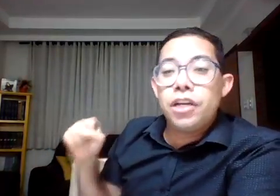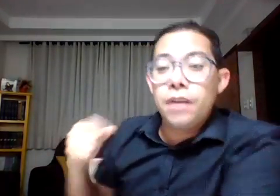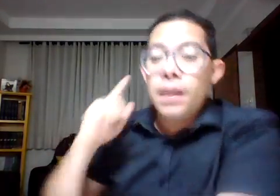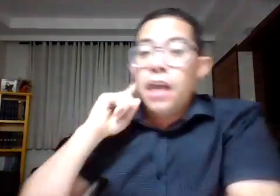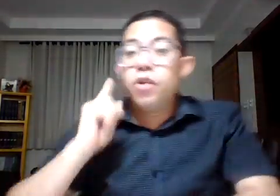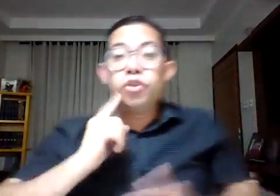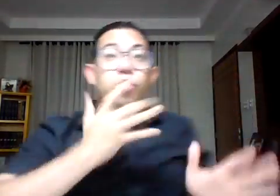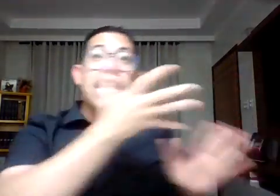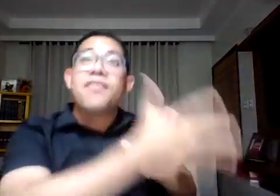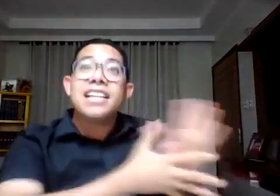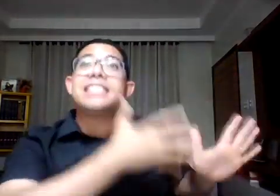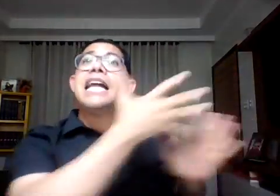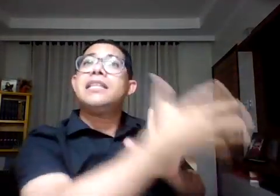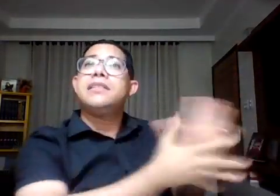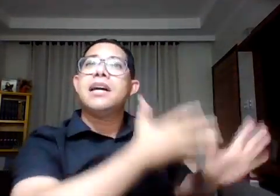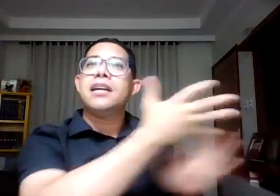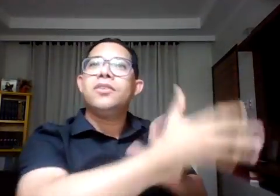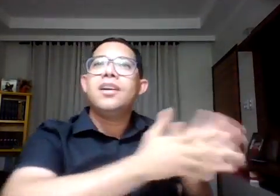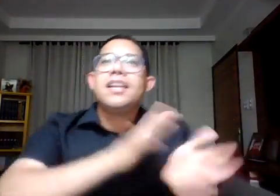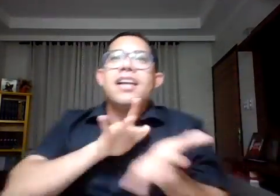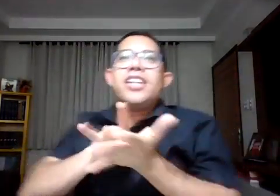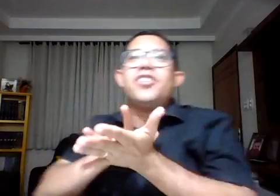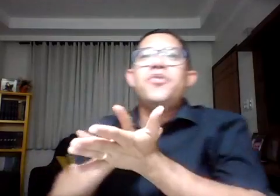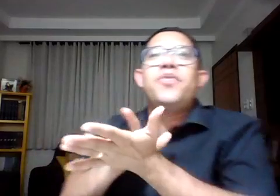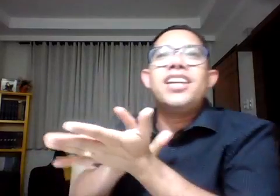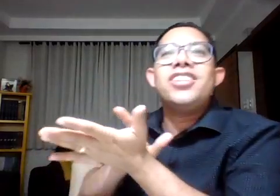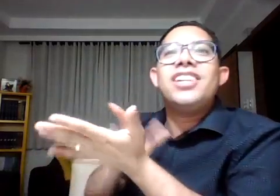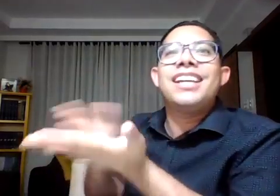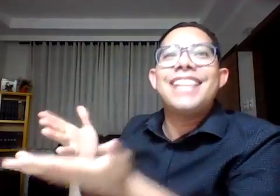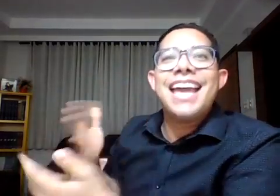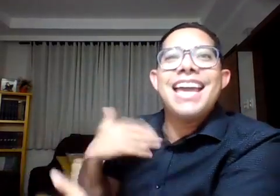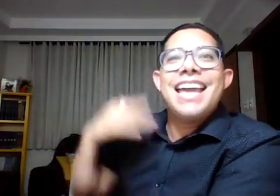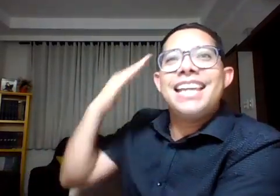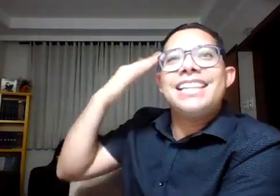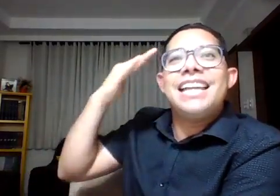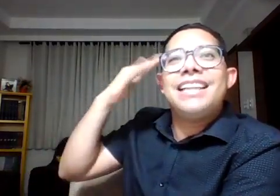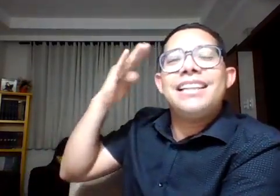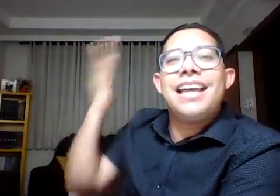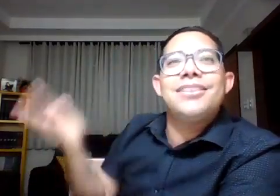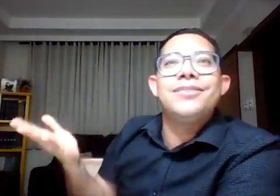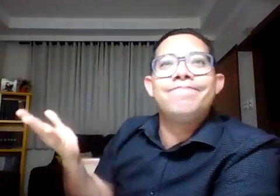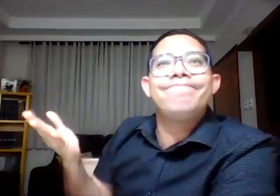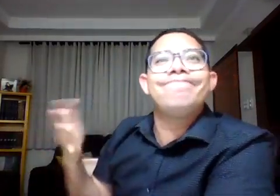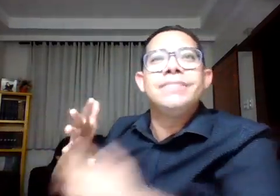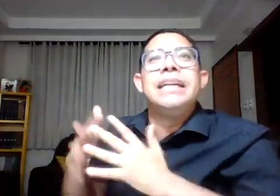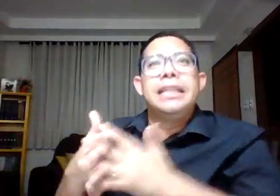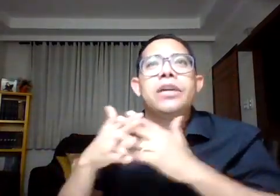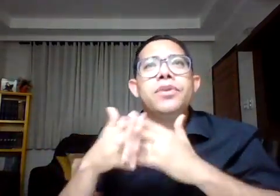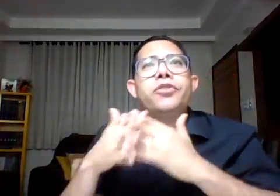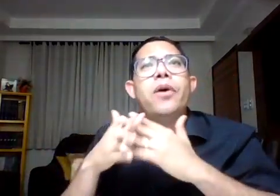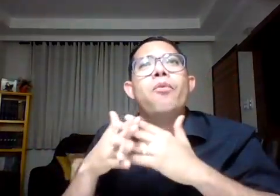Entendi. E o surdo ele vai sinalizando e a gente finge, né, que está entendendo. Então, isso é um